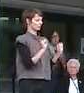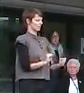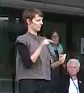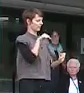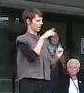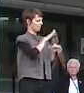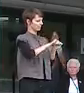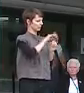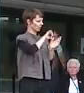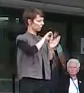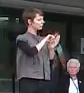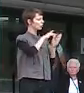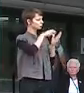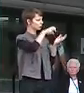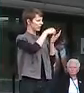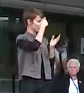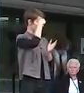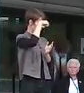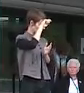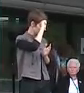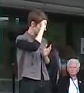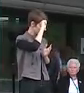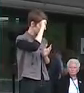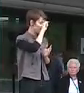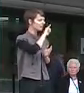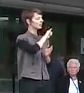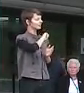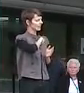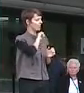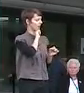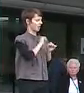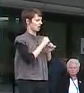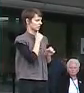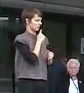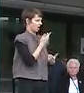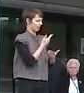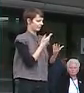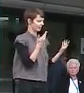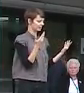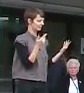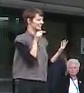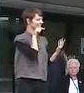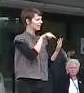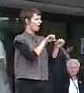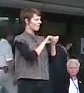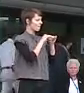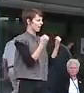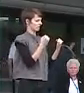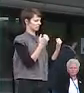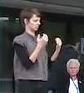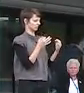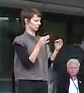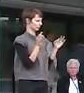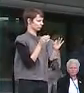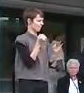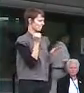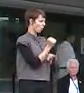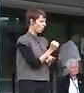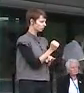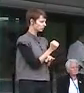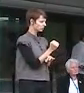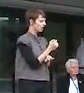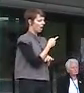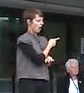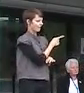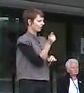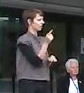unserer Stadt Berlin kann ich Ihnen versichern, dass die Erinnerung an diese Verbrechen einen festen Platz bei